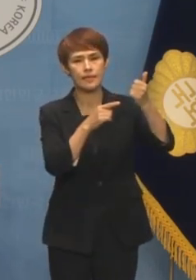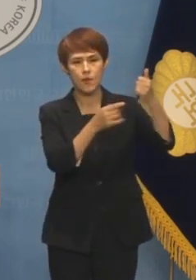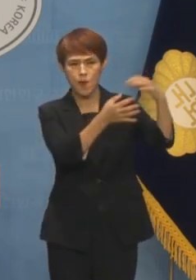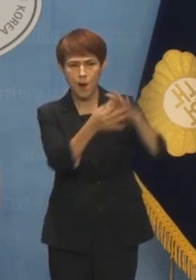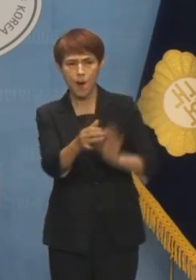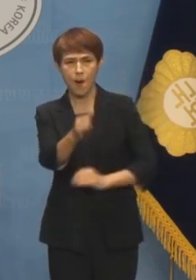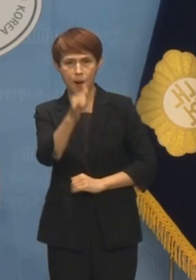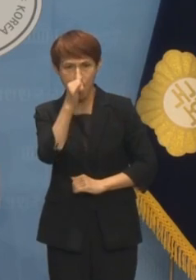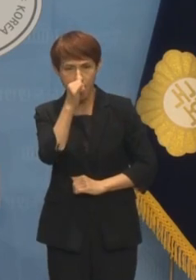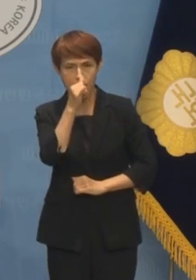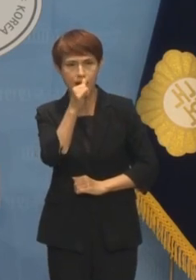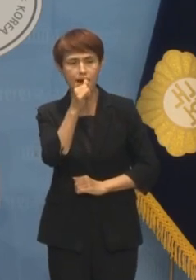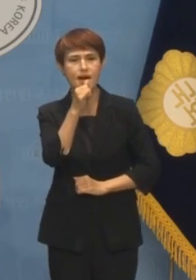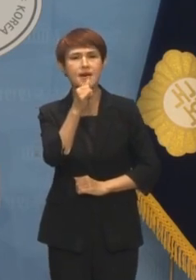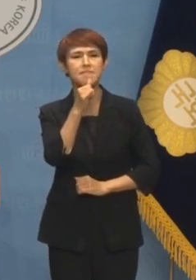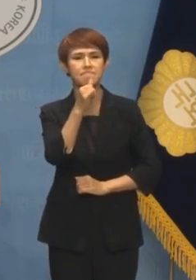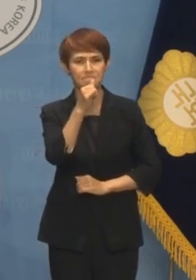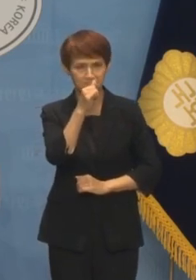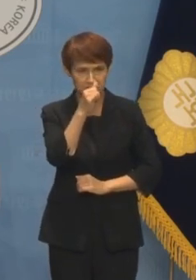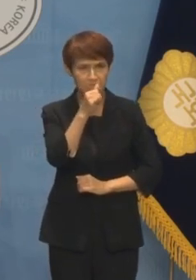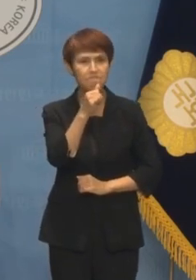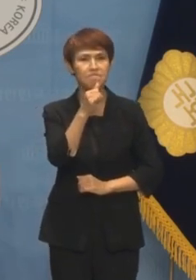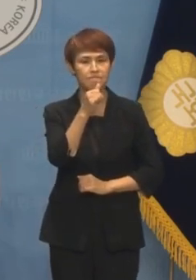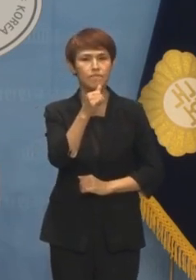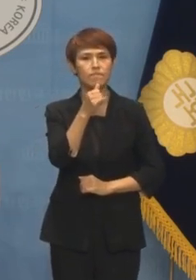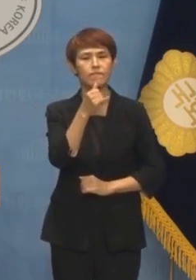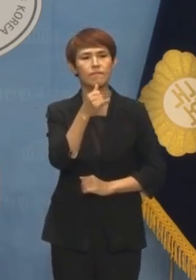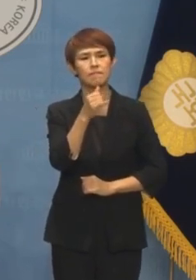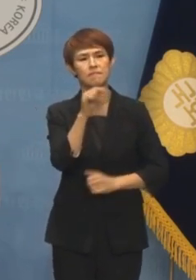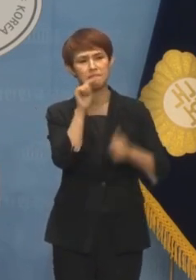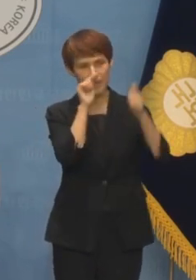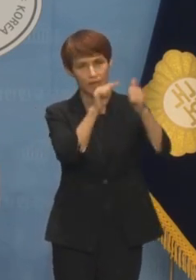수사 외압의 최정점으로 지목하고 있습니다.